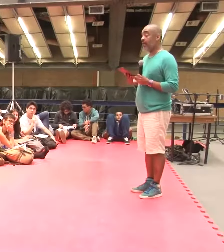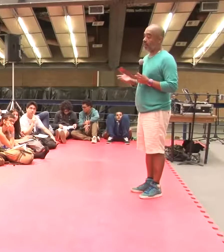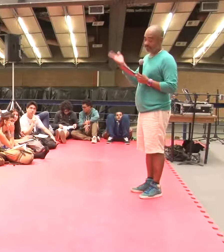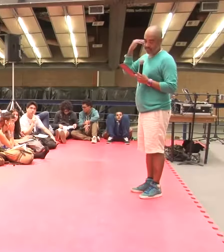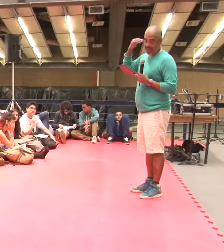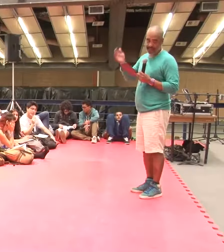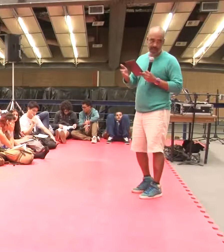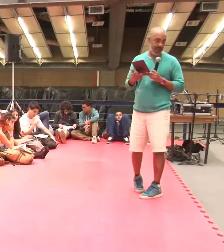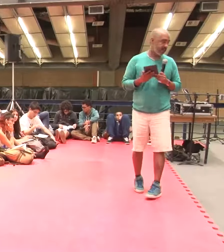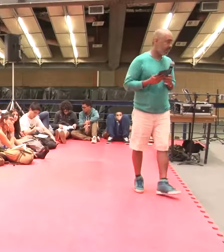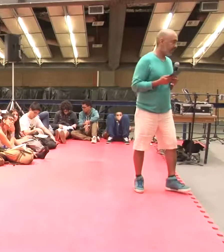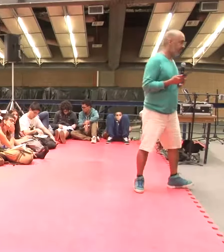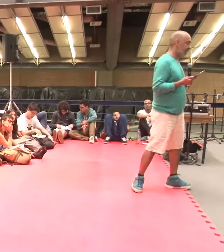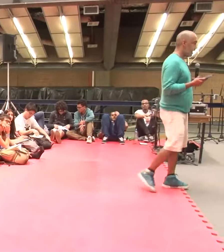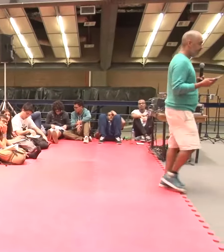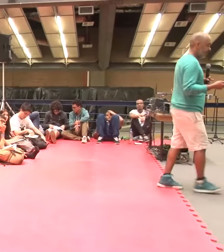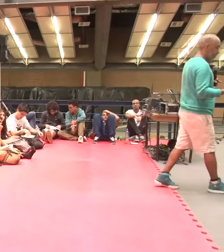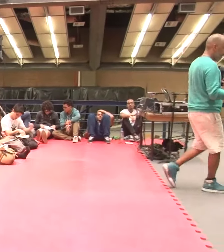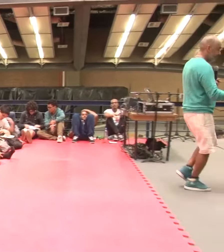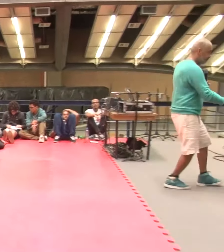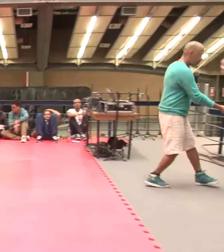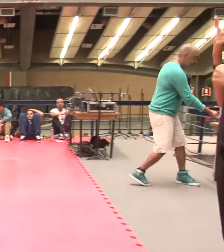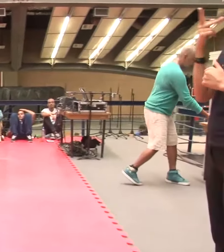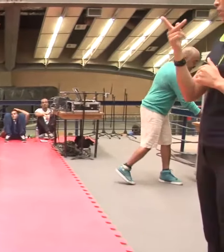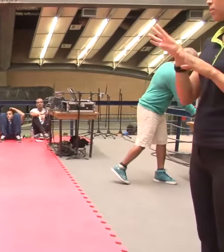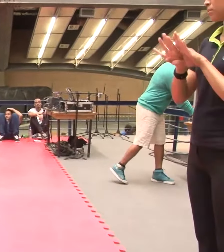e aí era a sequência do que eu ia falar, né?